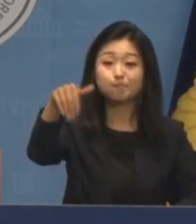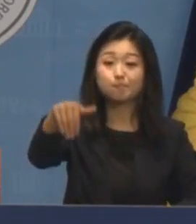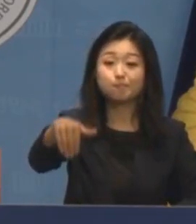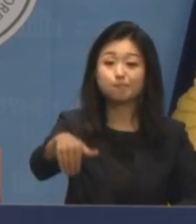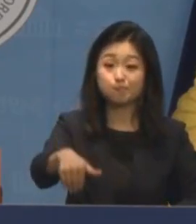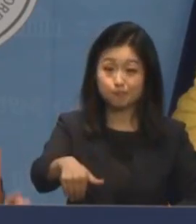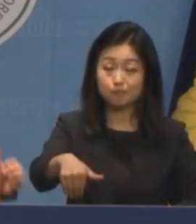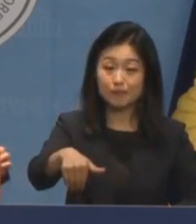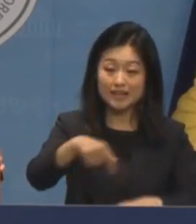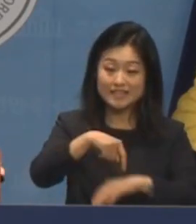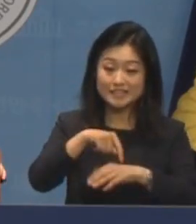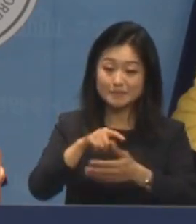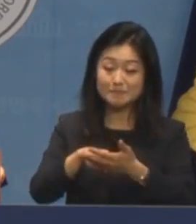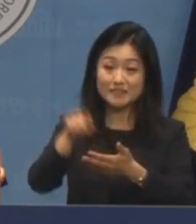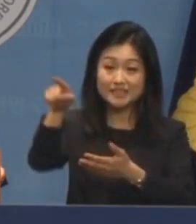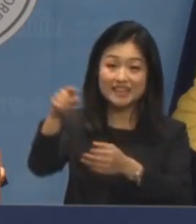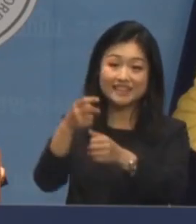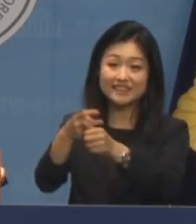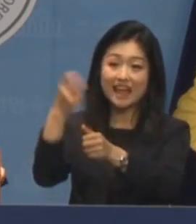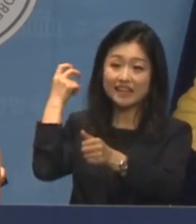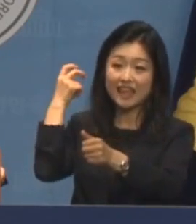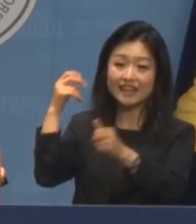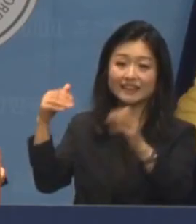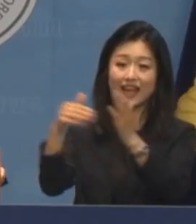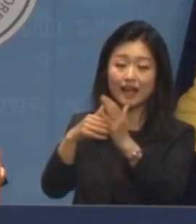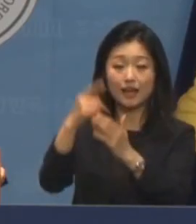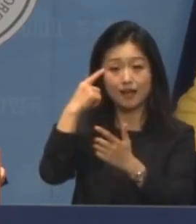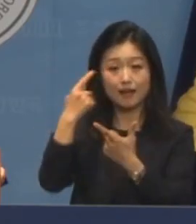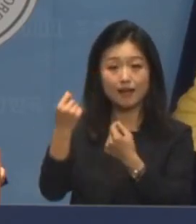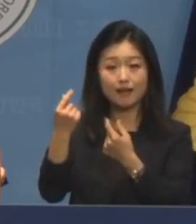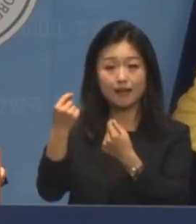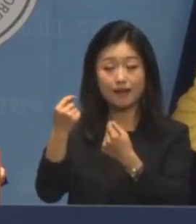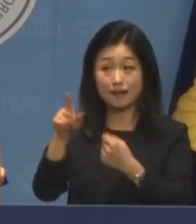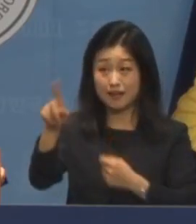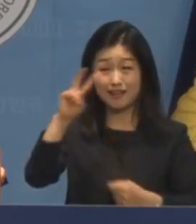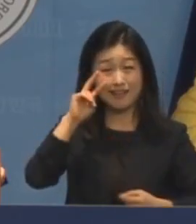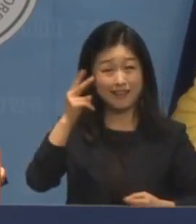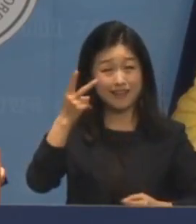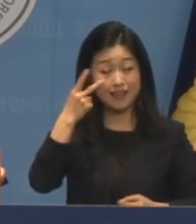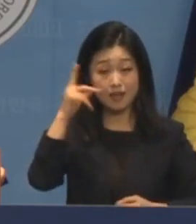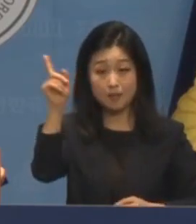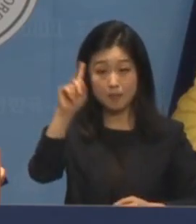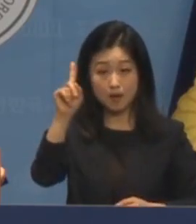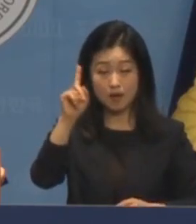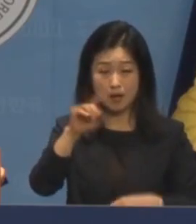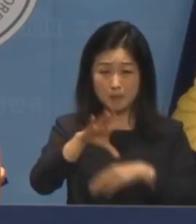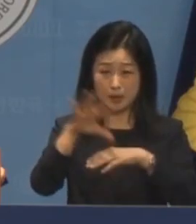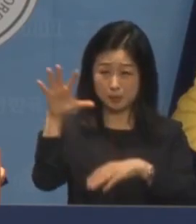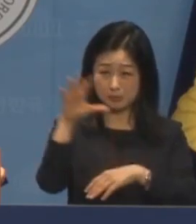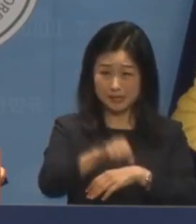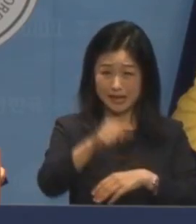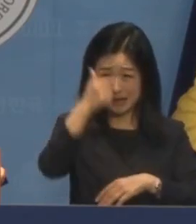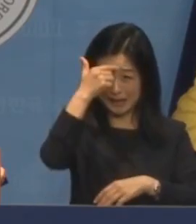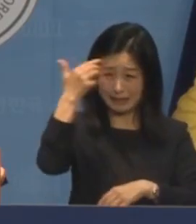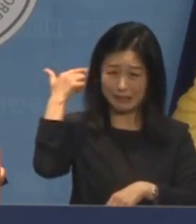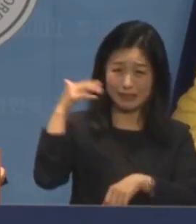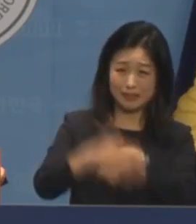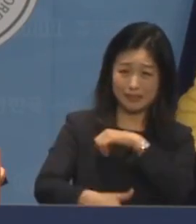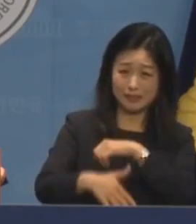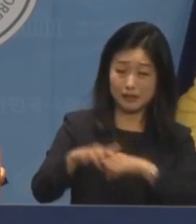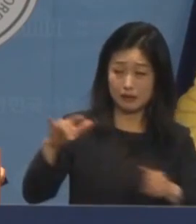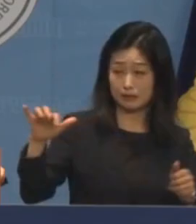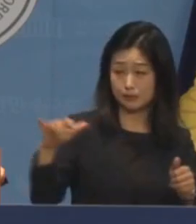심리적 탄핵이라는 이야기까지 나오고 있습니다. 시대착오적인 방식의 방송장악 언론 탄압